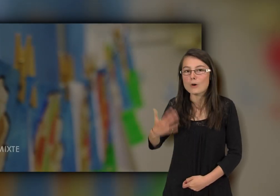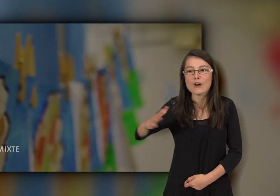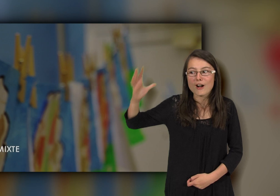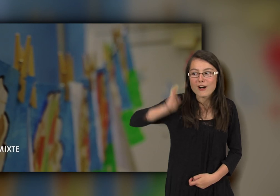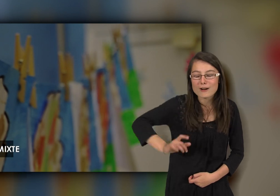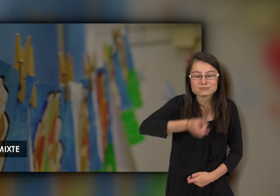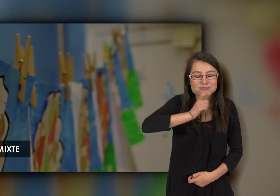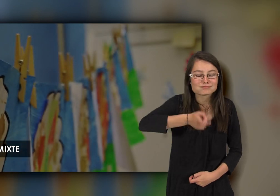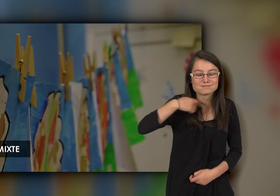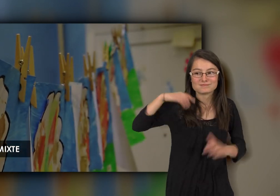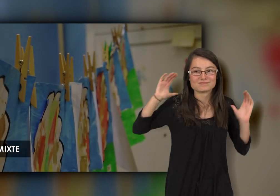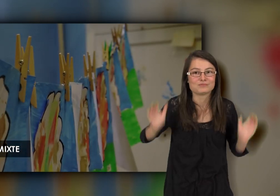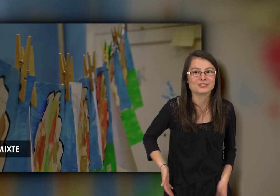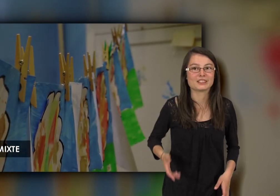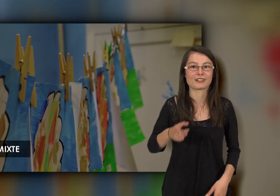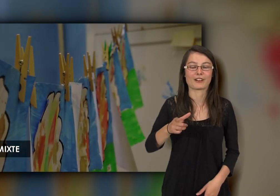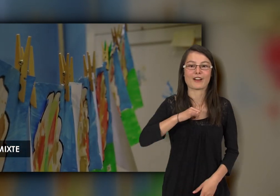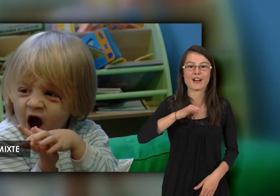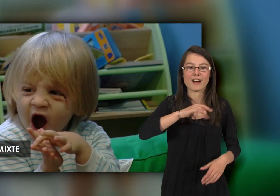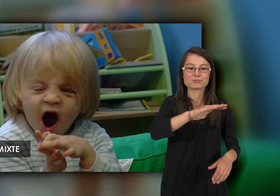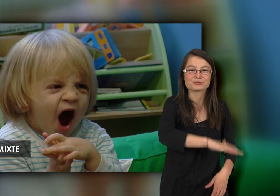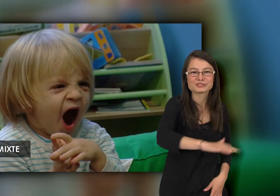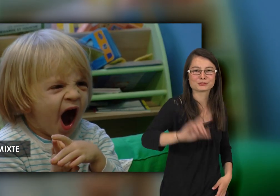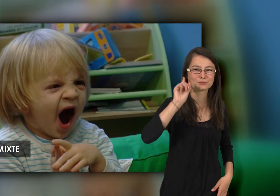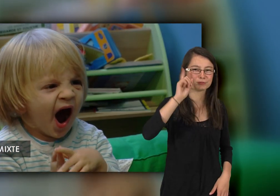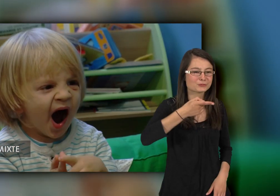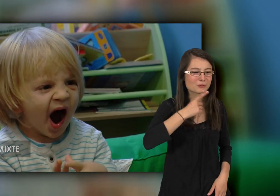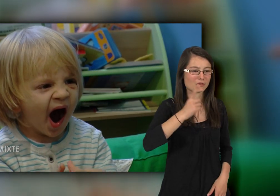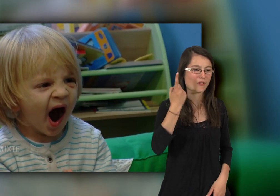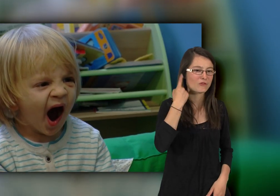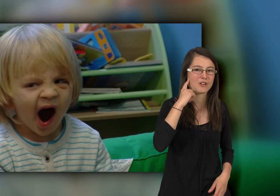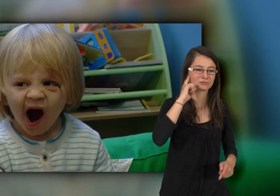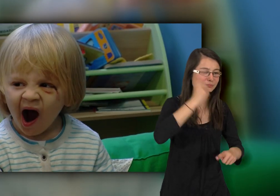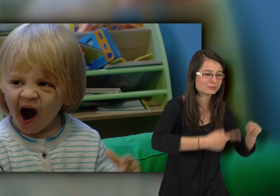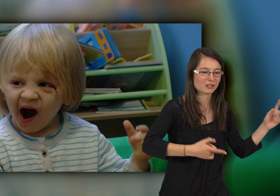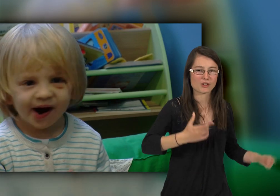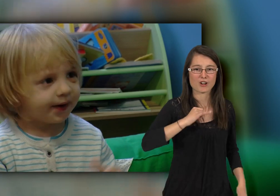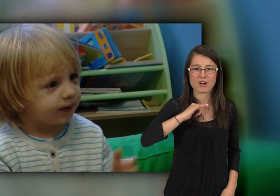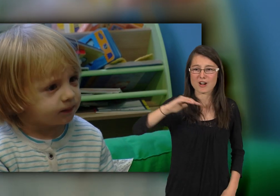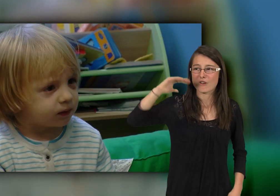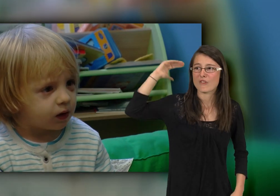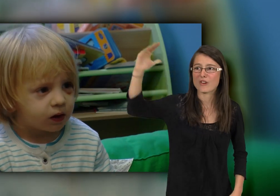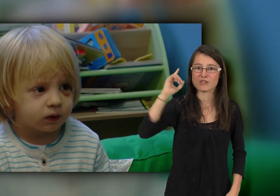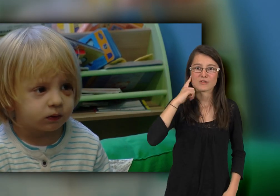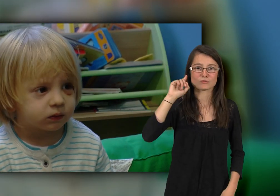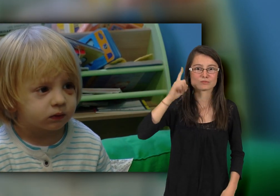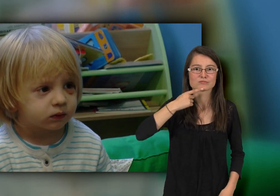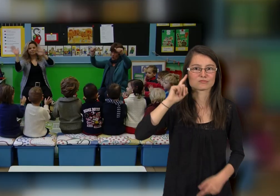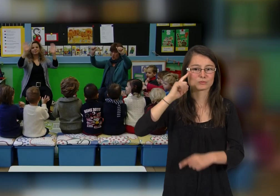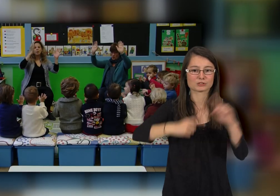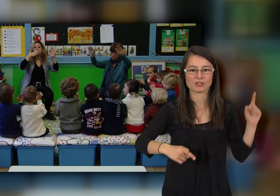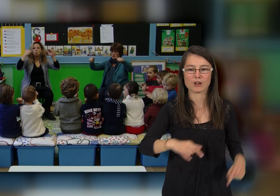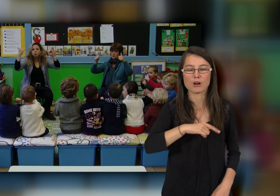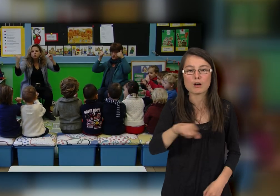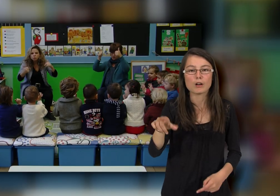grands entendants, des petits malentendants, des petits entendants, des grands sourds, ben, comme moi, des dormeurs, des implantés, des